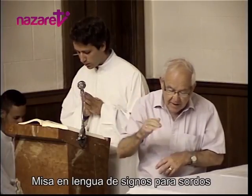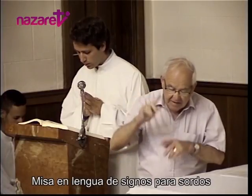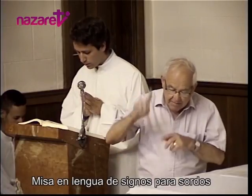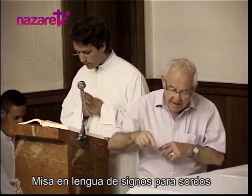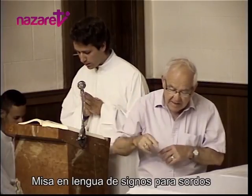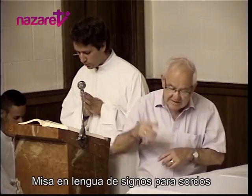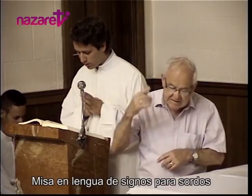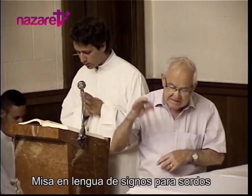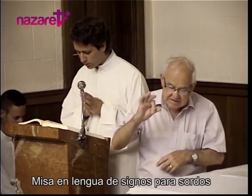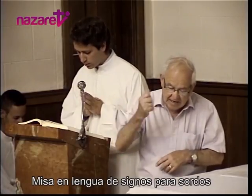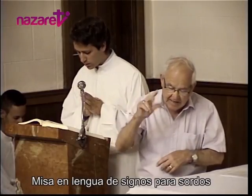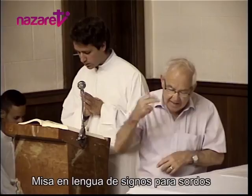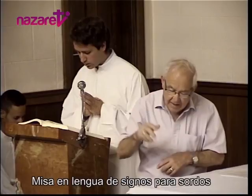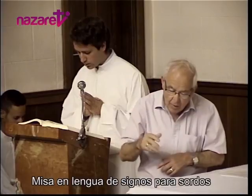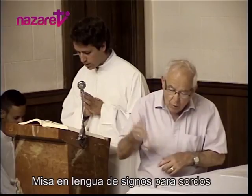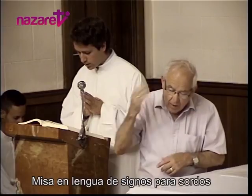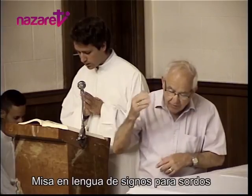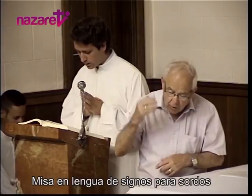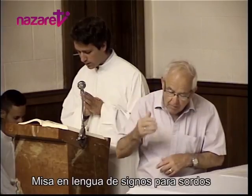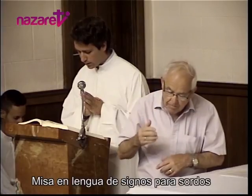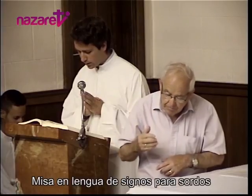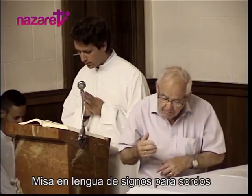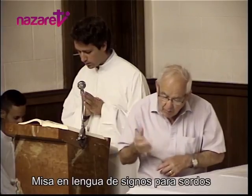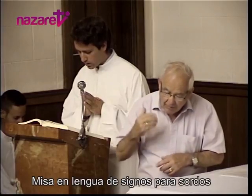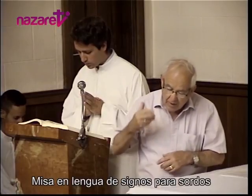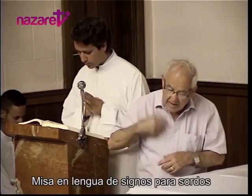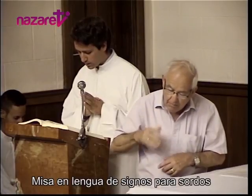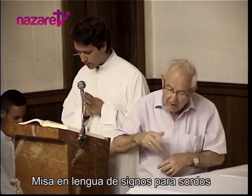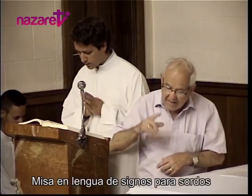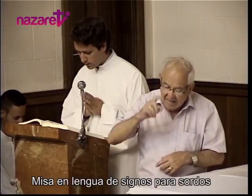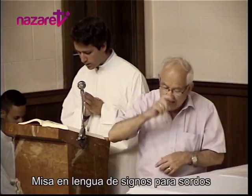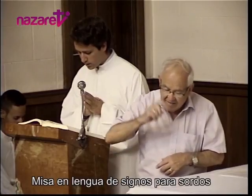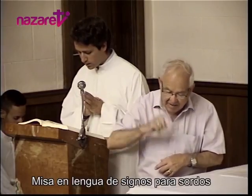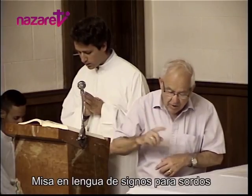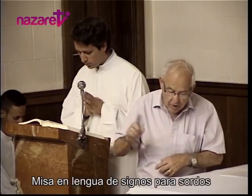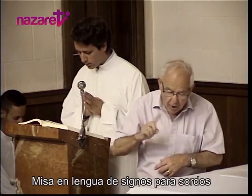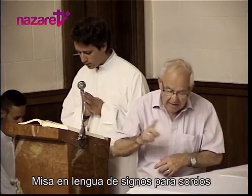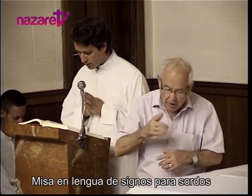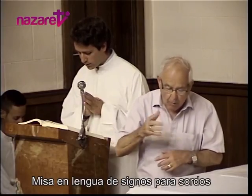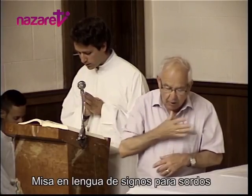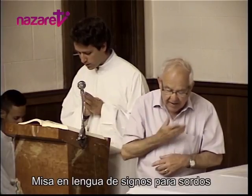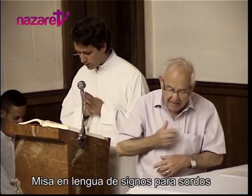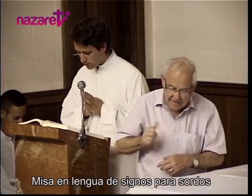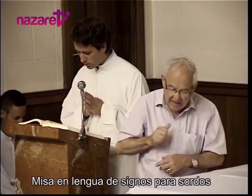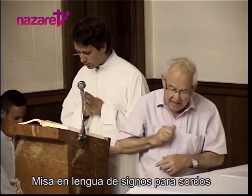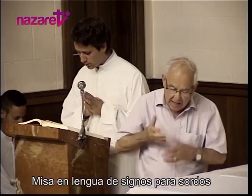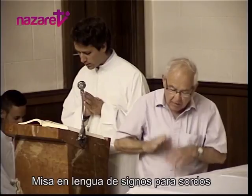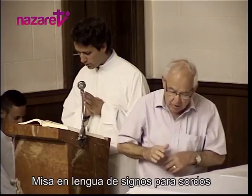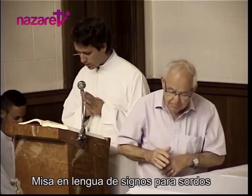Con fe murieron todos estos, sin haber recibido las promesas, sino viéndolas y saludándolas